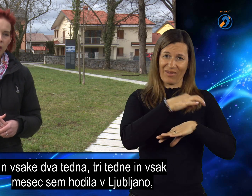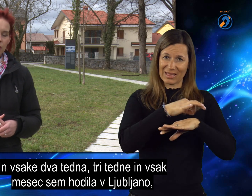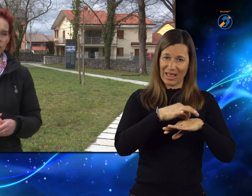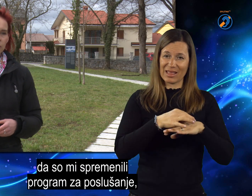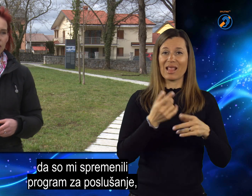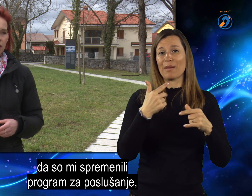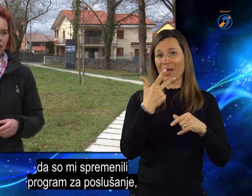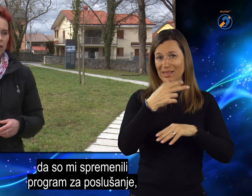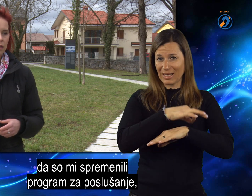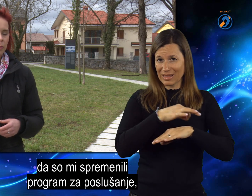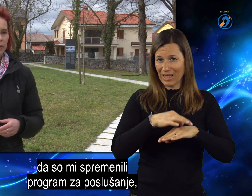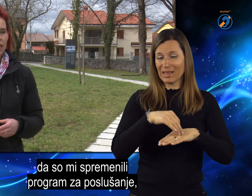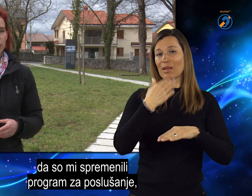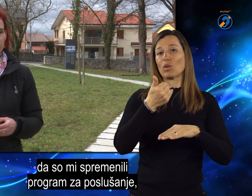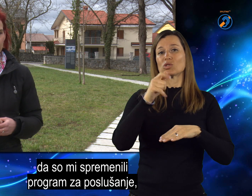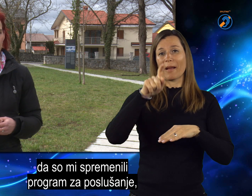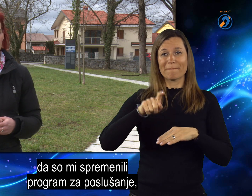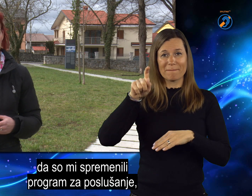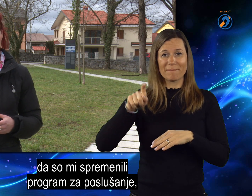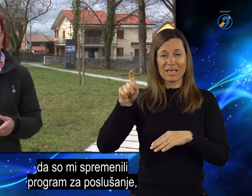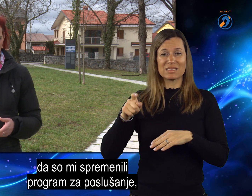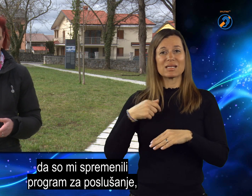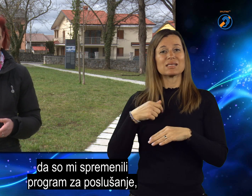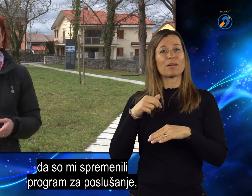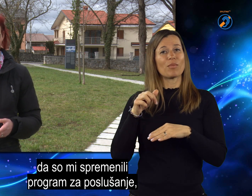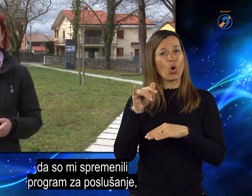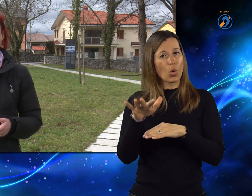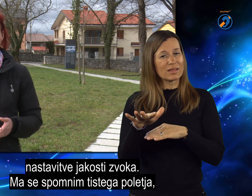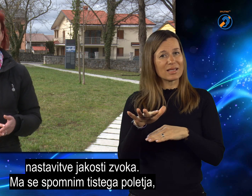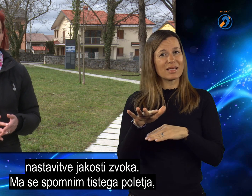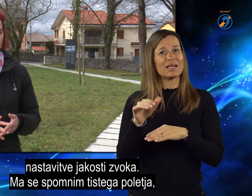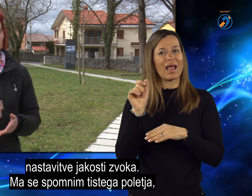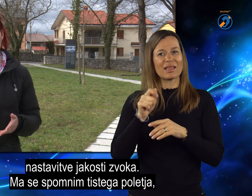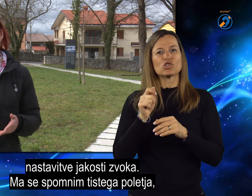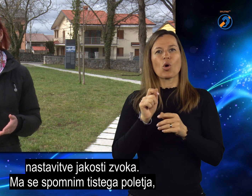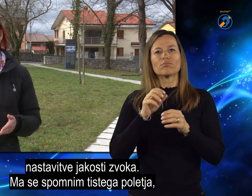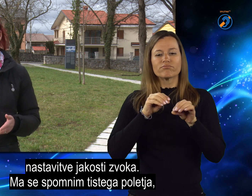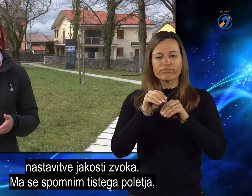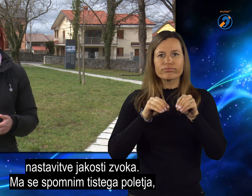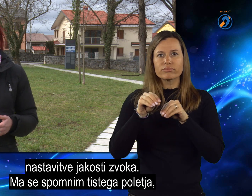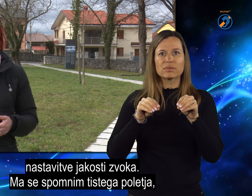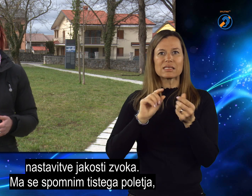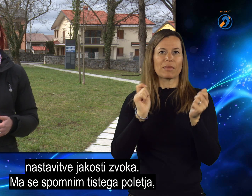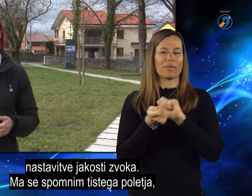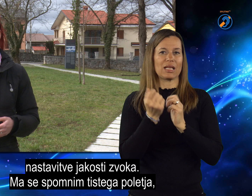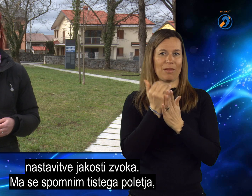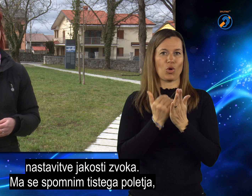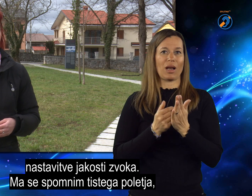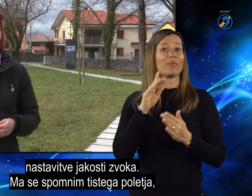v Ljubljano, da so mi spremenili program v poslušanju. Da vidijo jako ti